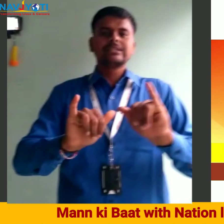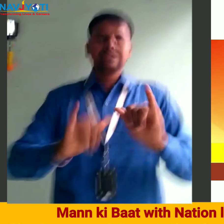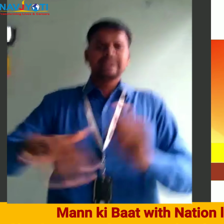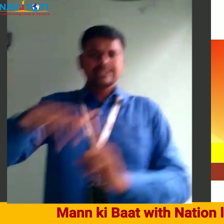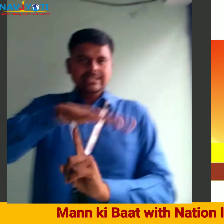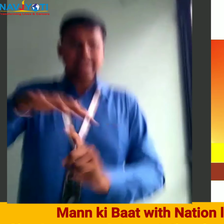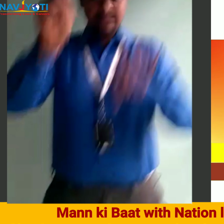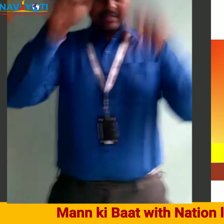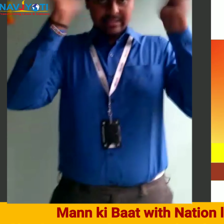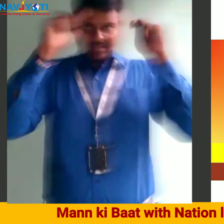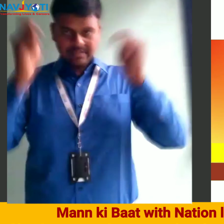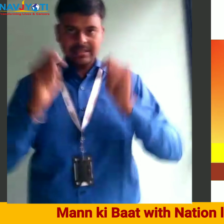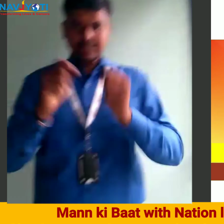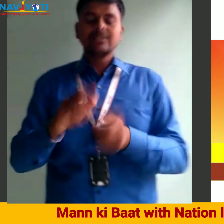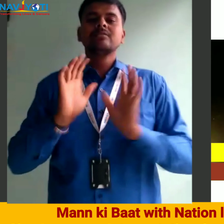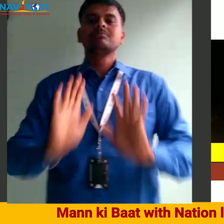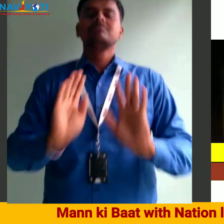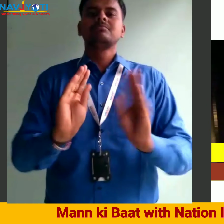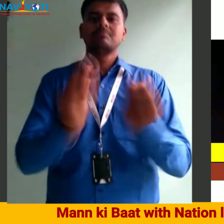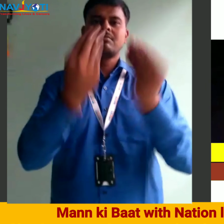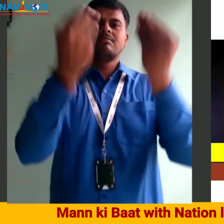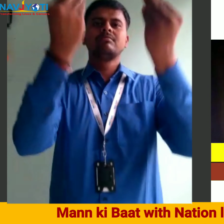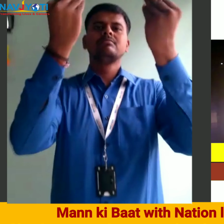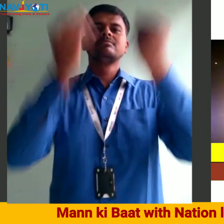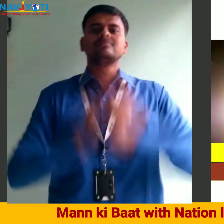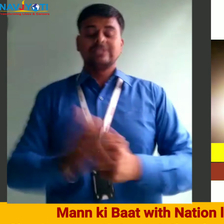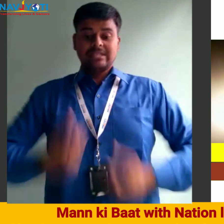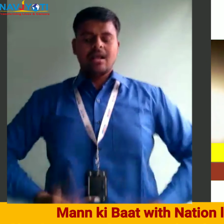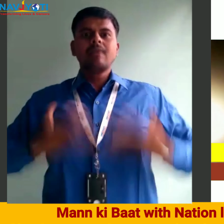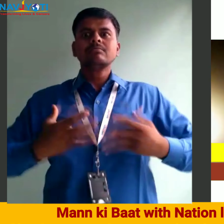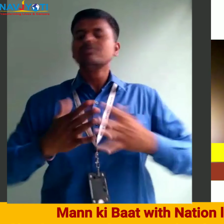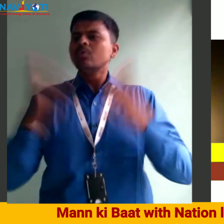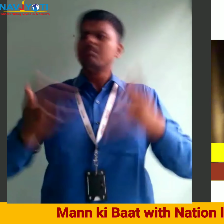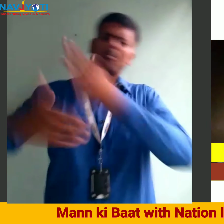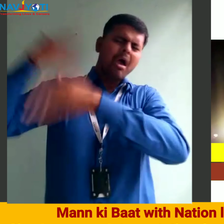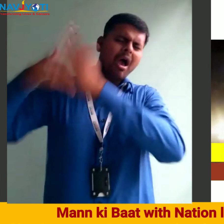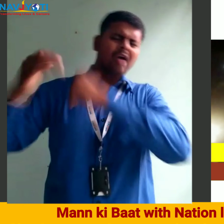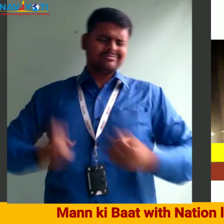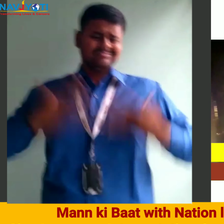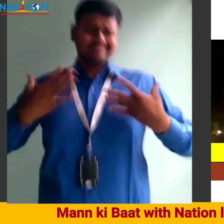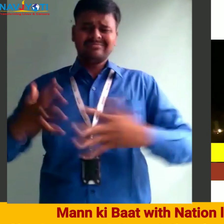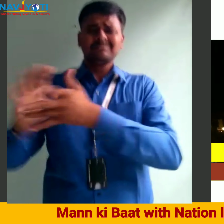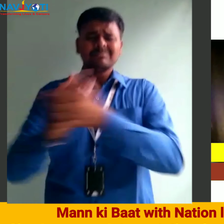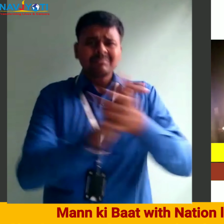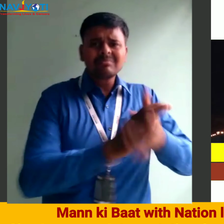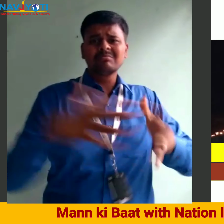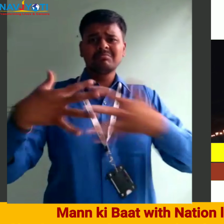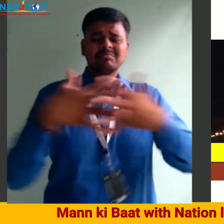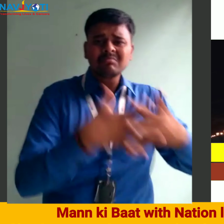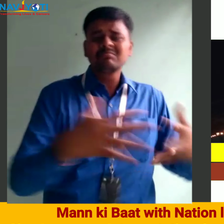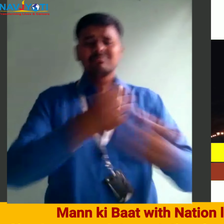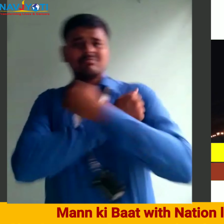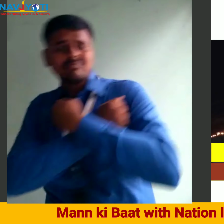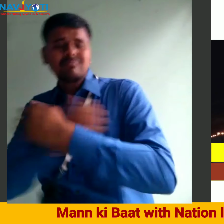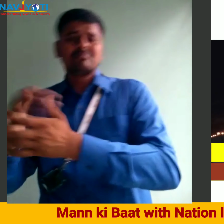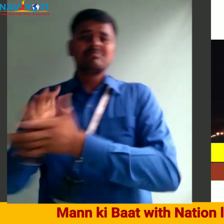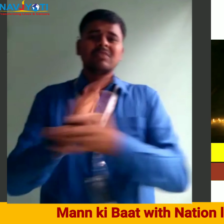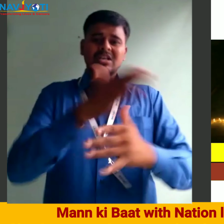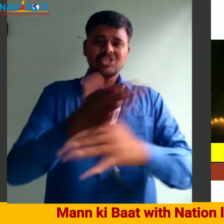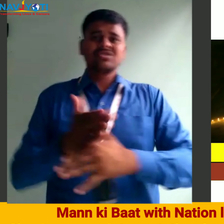अनेक त्योहार आए। हमने देखा कि लोगों ने कैसे इन त्योहारों को घर में रहकर और